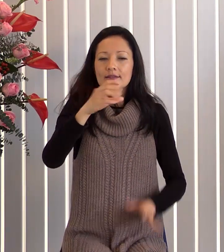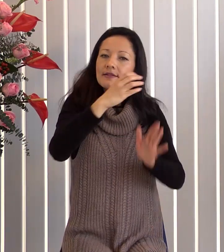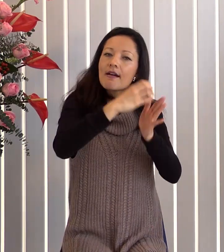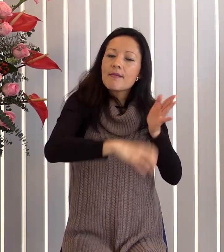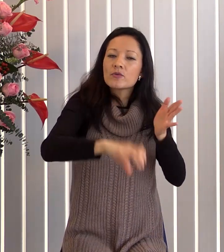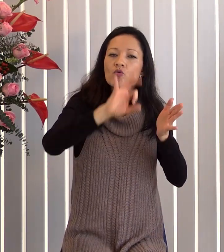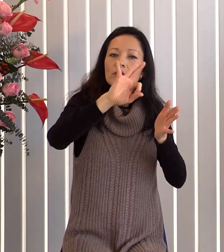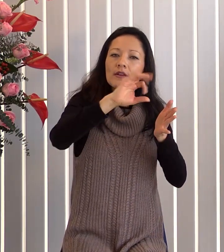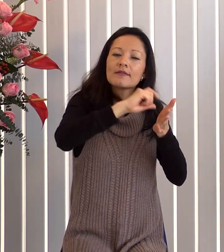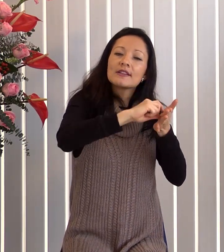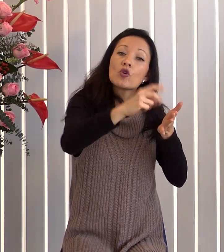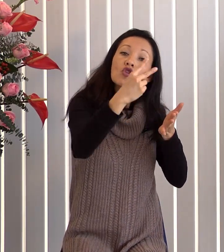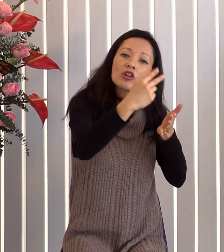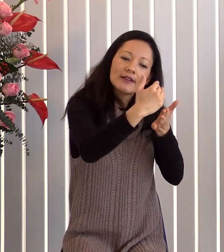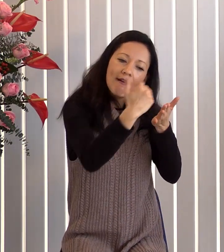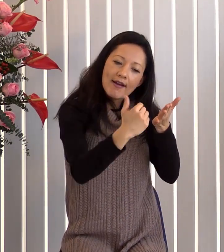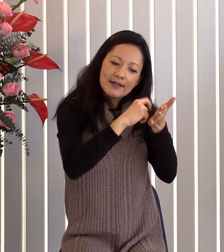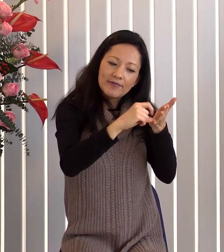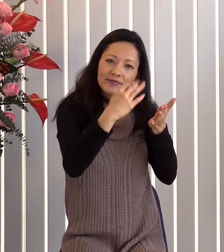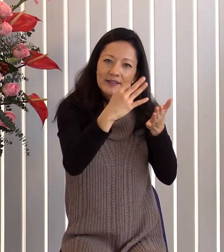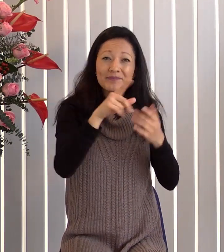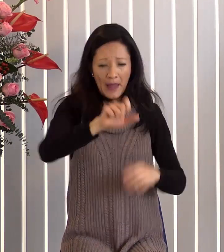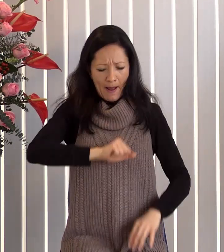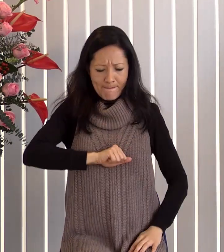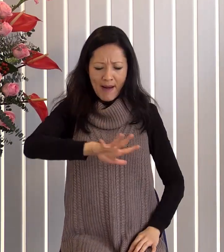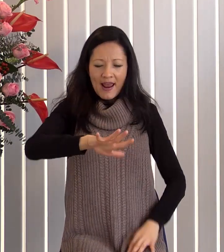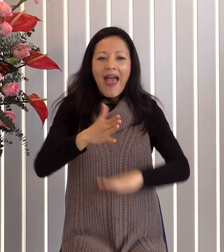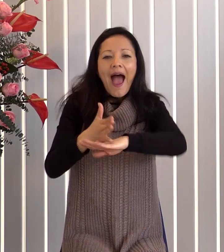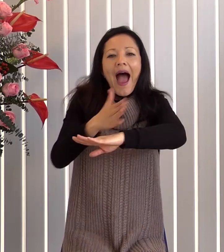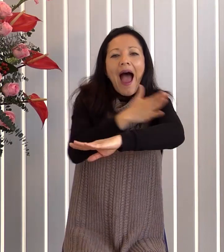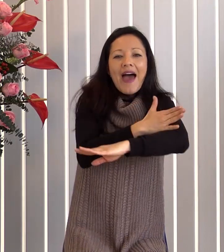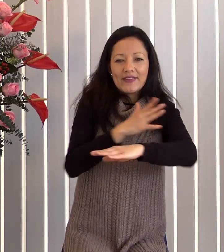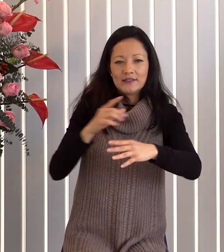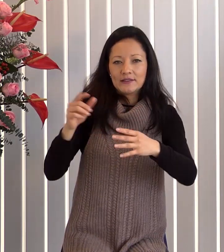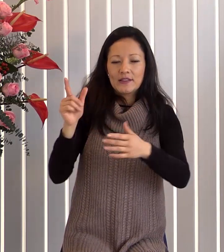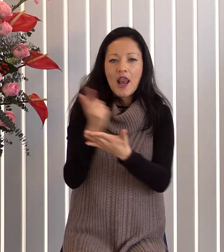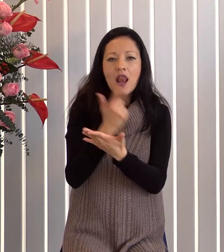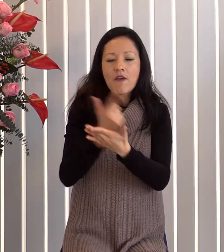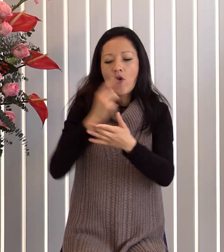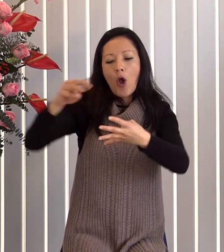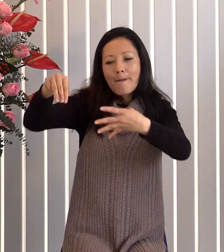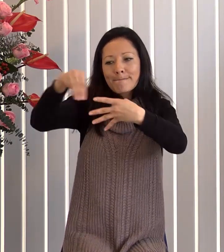3. Malaquías está antes de Mateo. Es el último profeta.